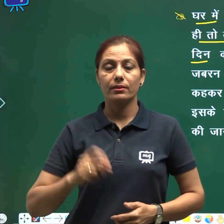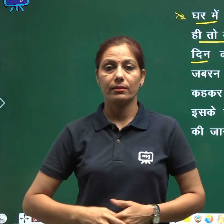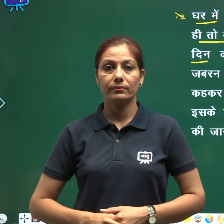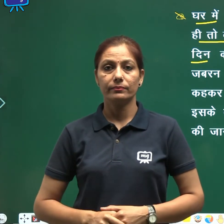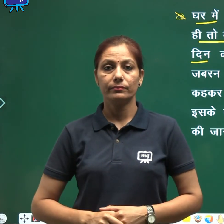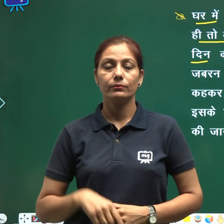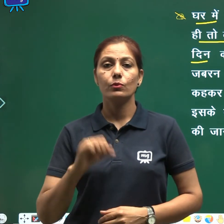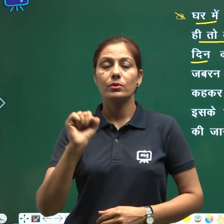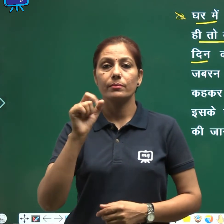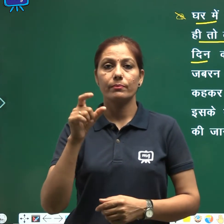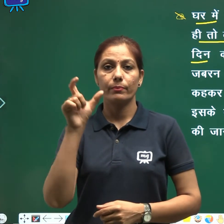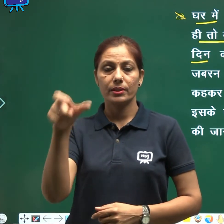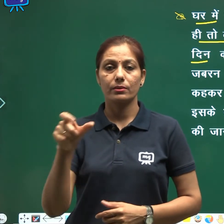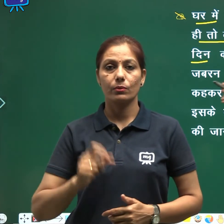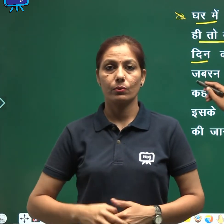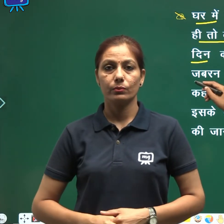उसे